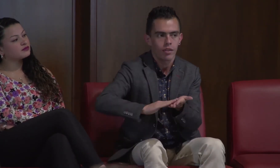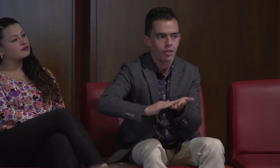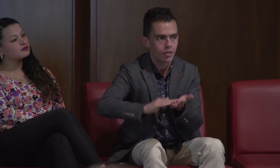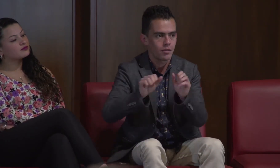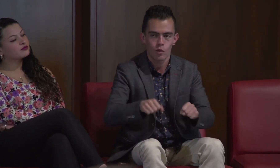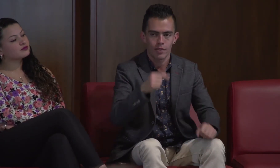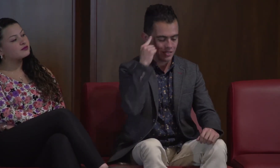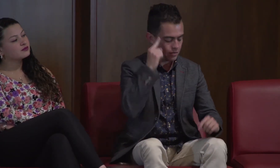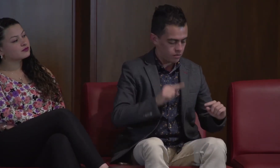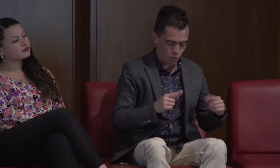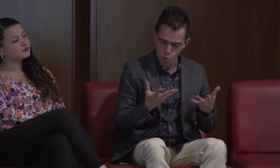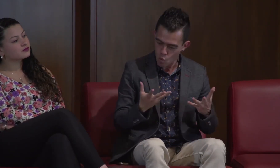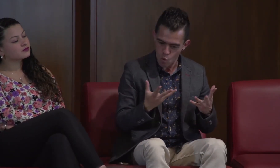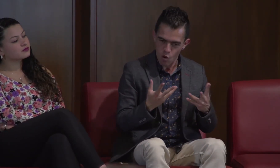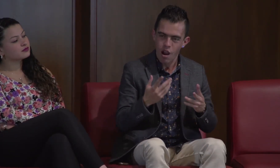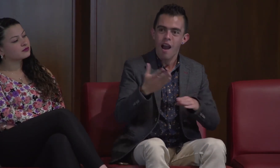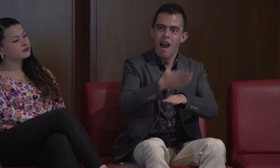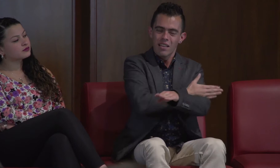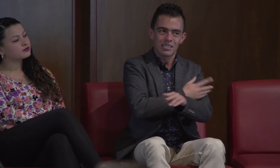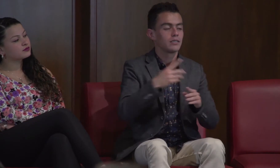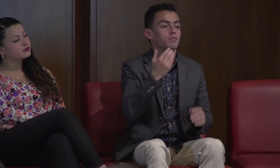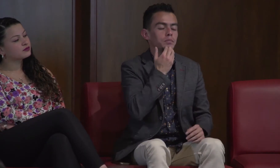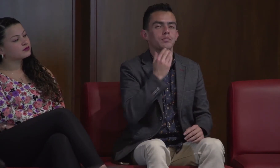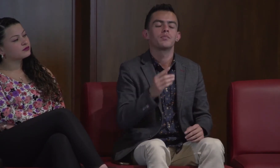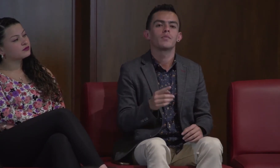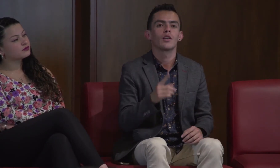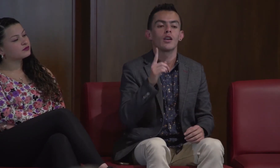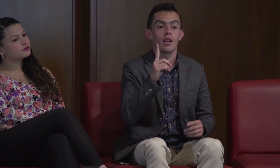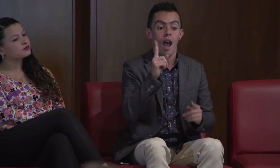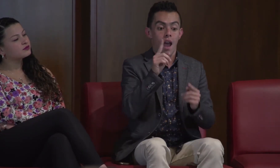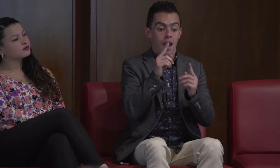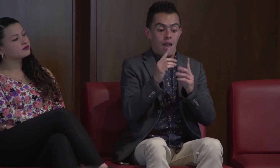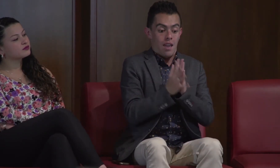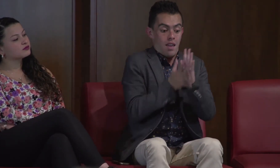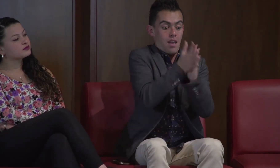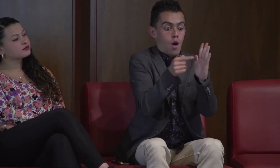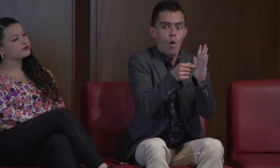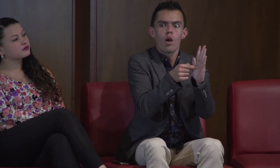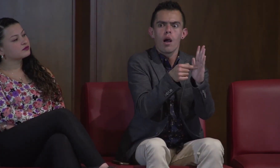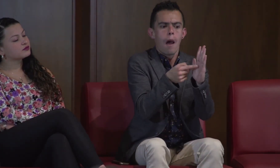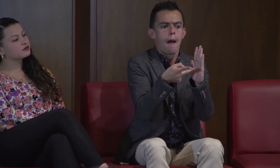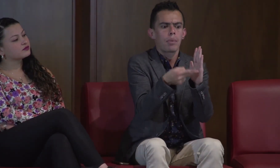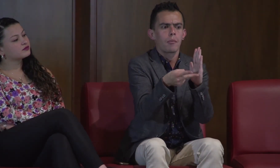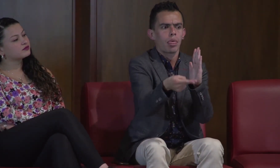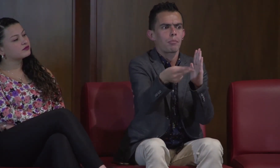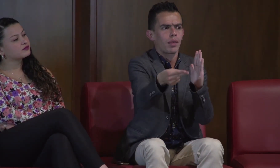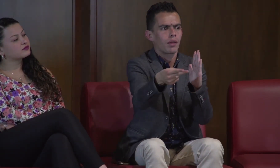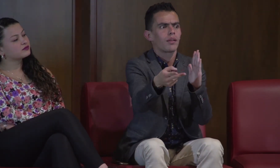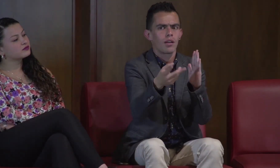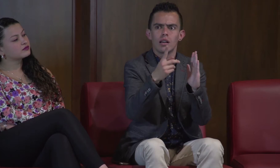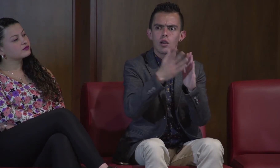pensar en otros contextos, cómo podría resolverse el conflicto armado o la guerra que se estaba viviendo, esa guerra